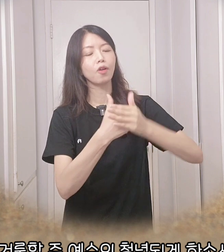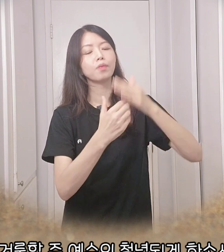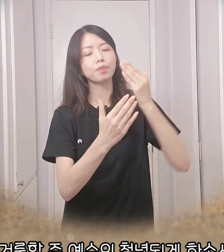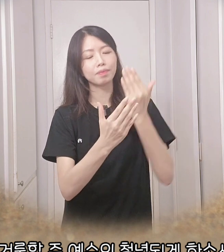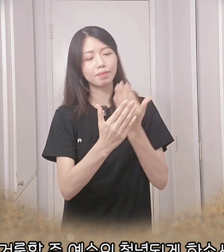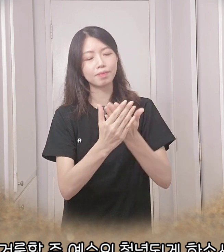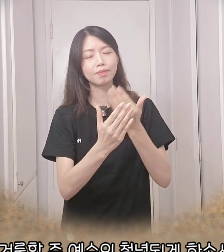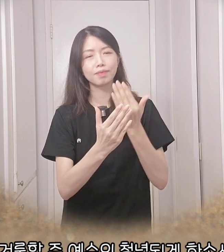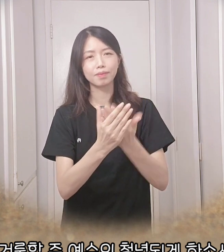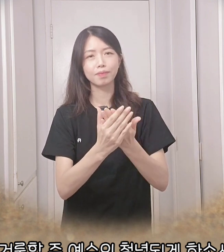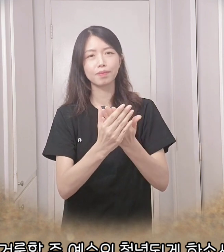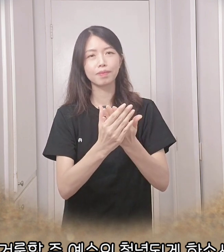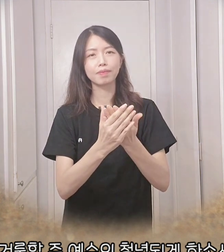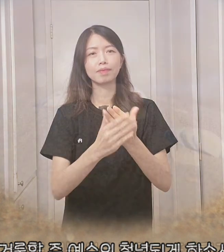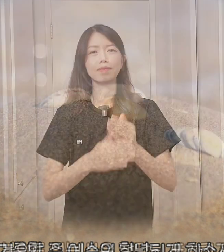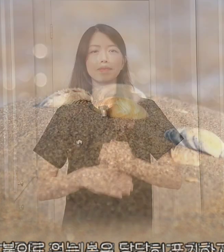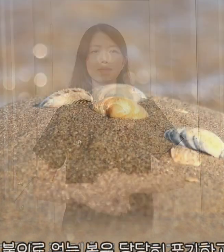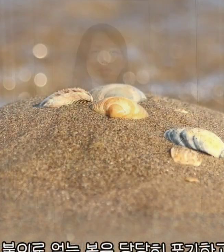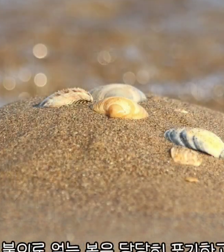하소서.